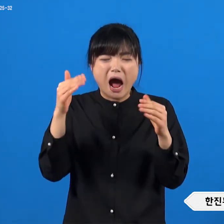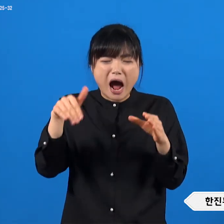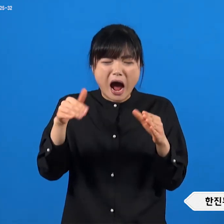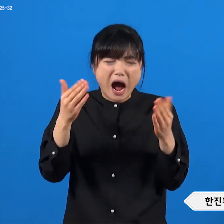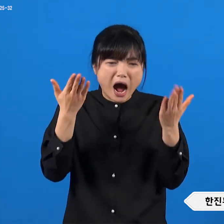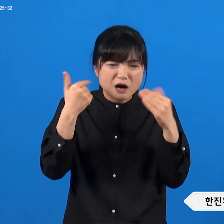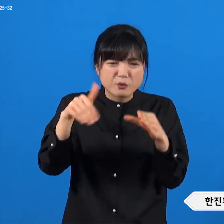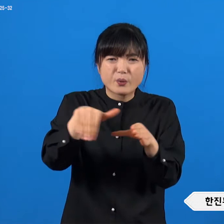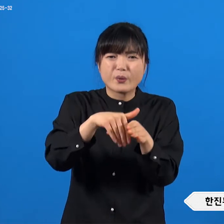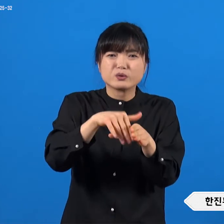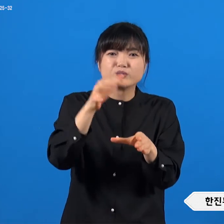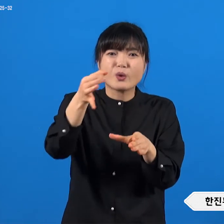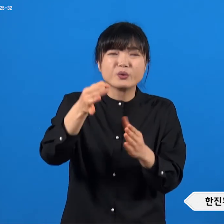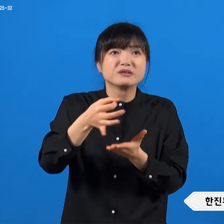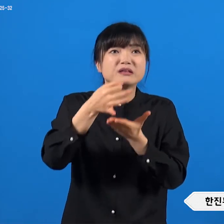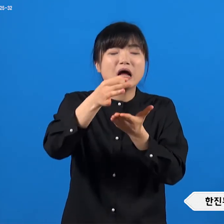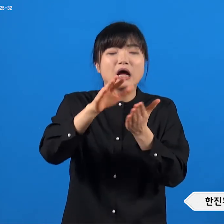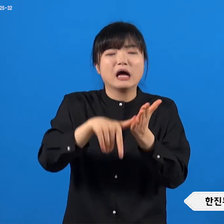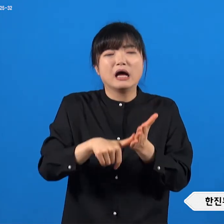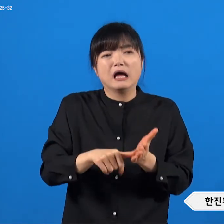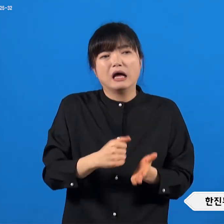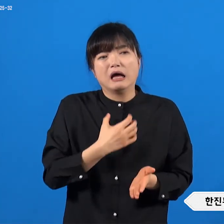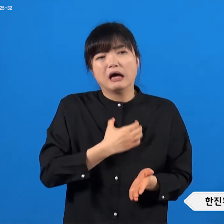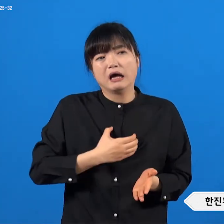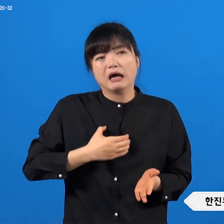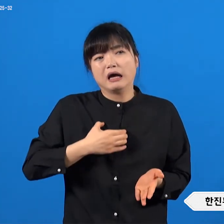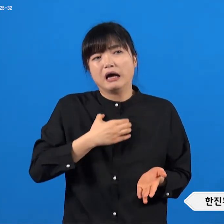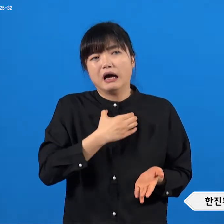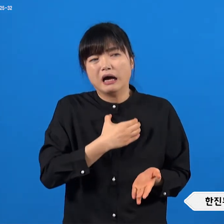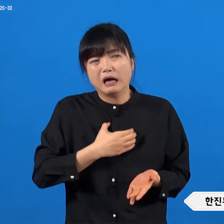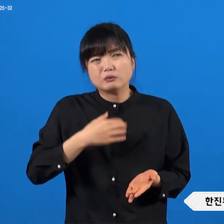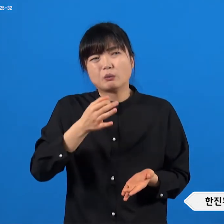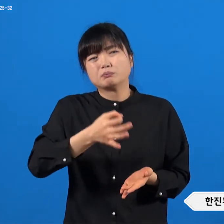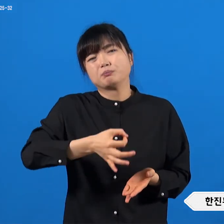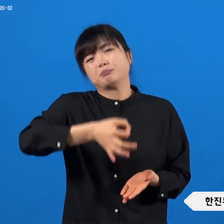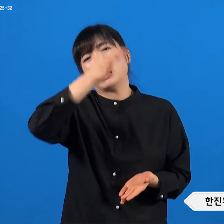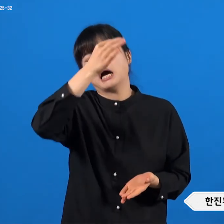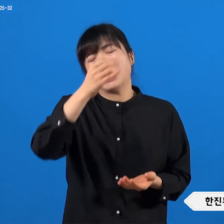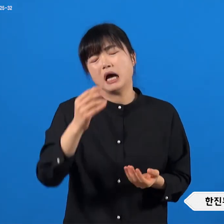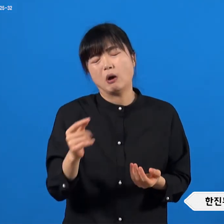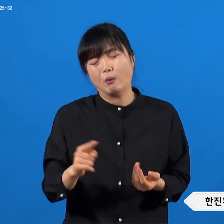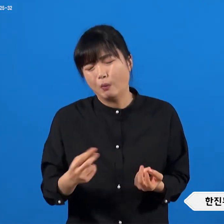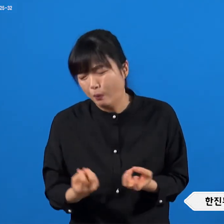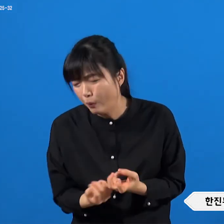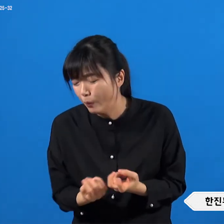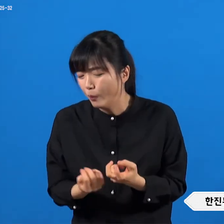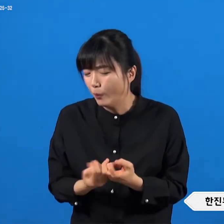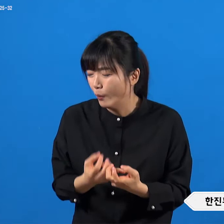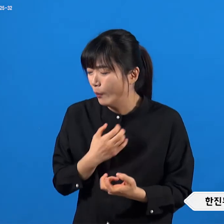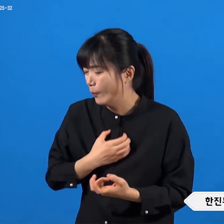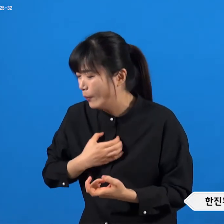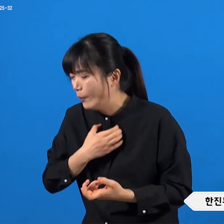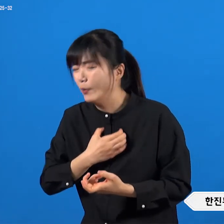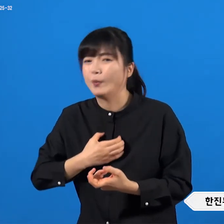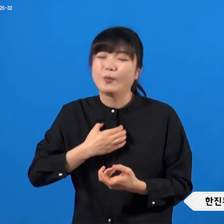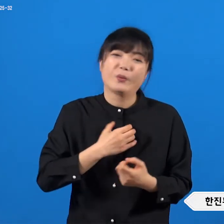되면 막막합니다. 한 푼 두 푼이래야 무슨 계산을 해보지 막막했습니다.